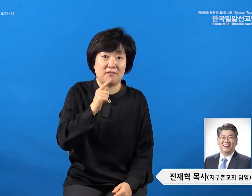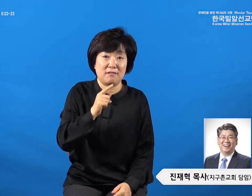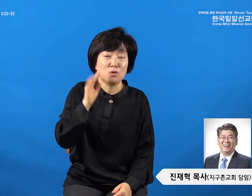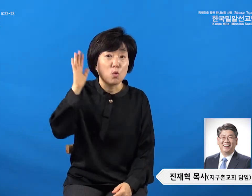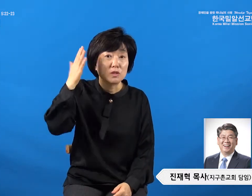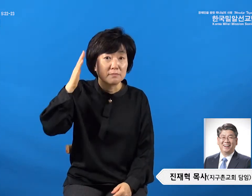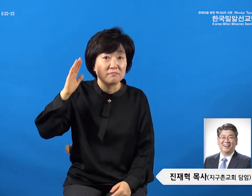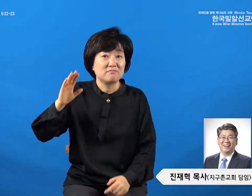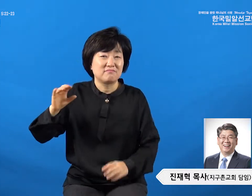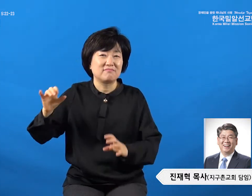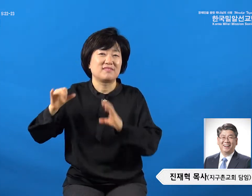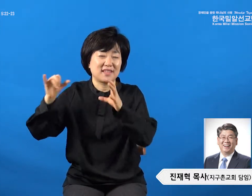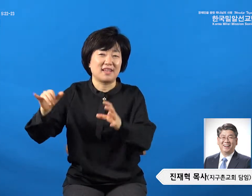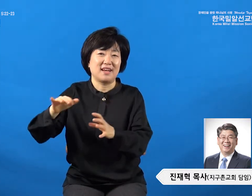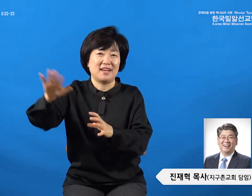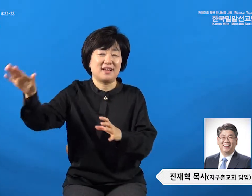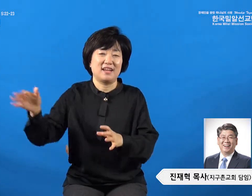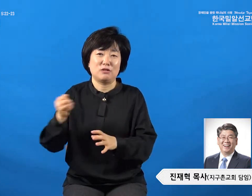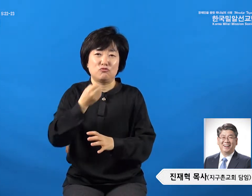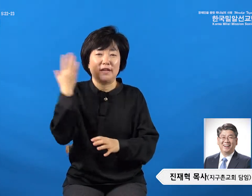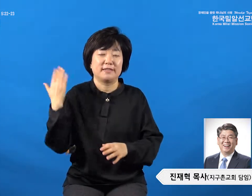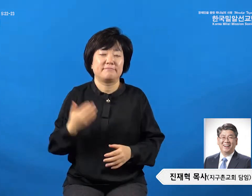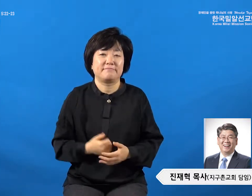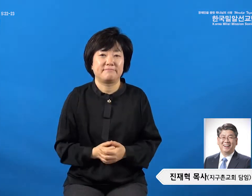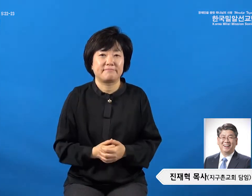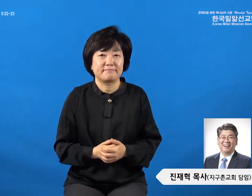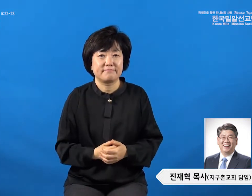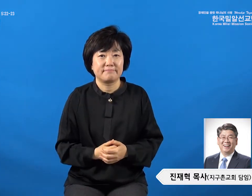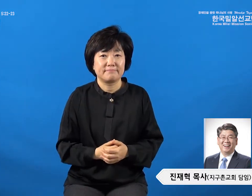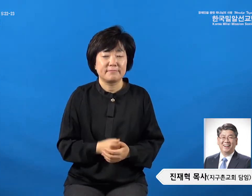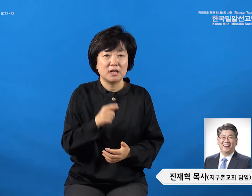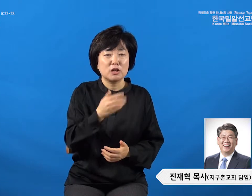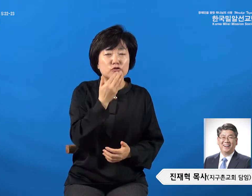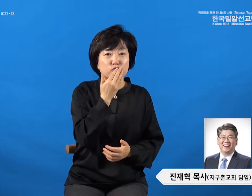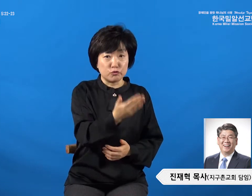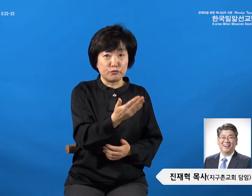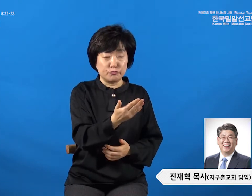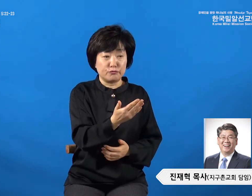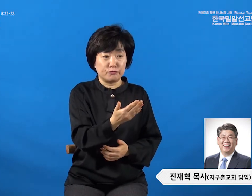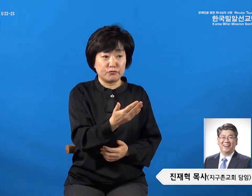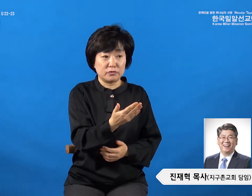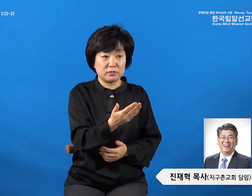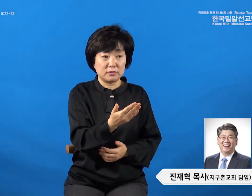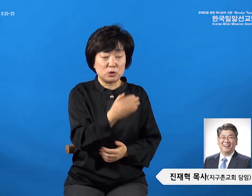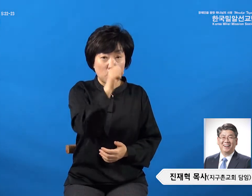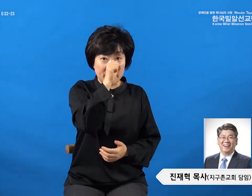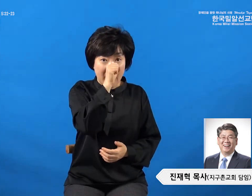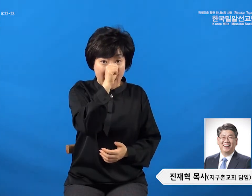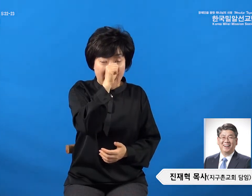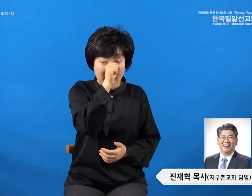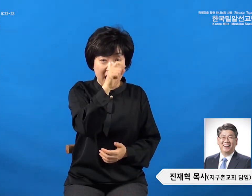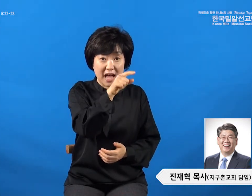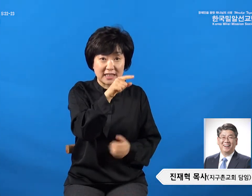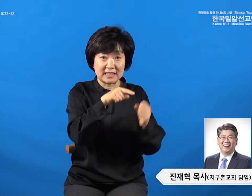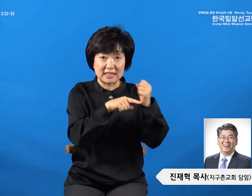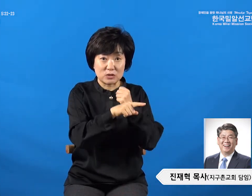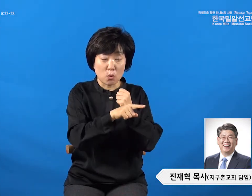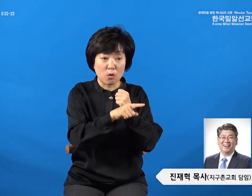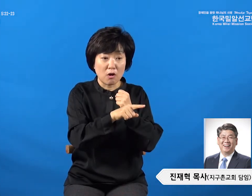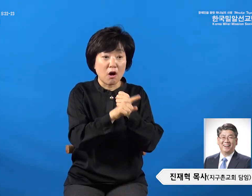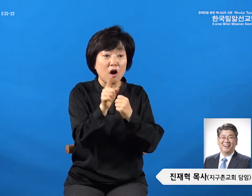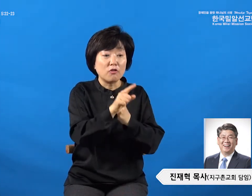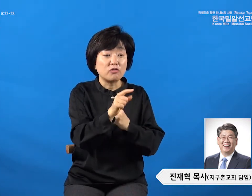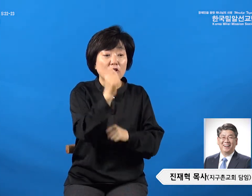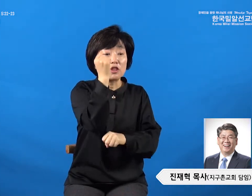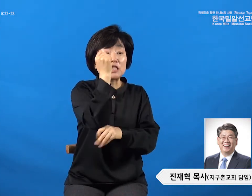인정하는 이런 시대를 우리는 살고 있기도 합니다. 이 goodness, 좋다라는 것도